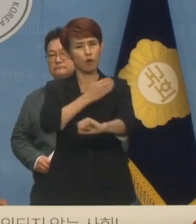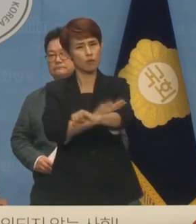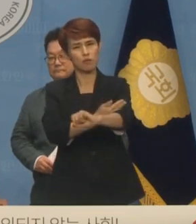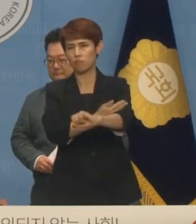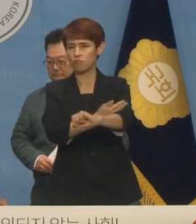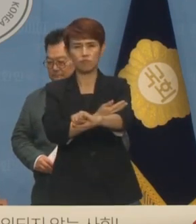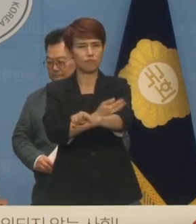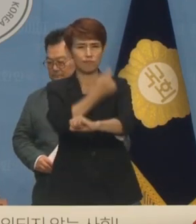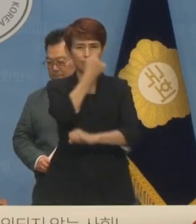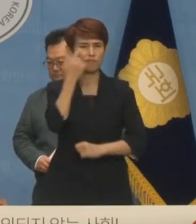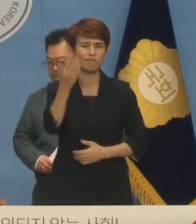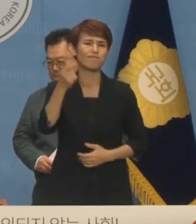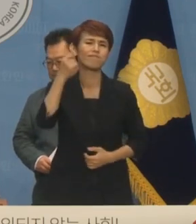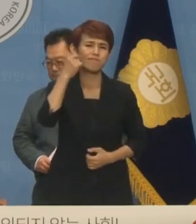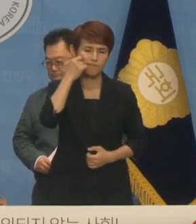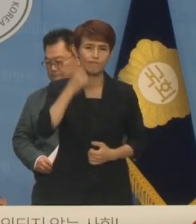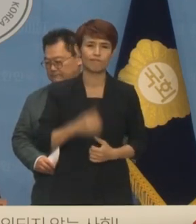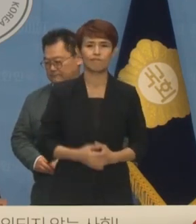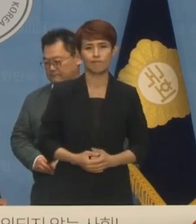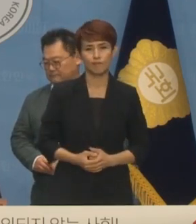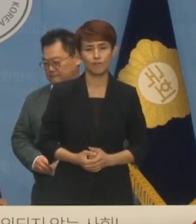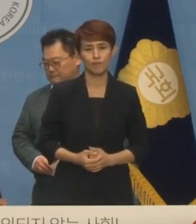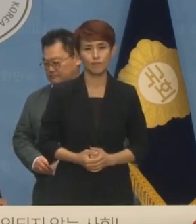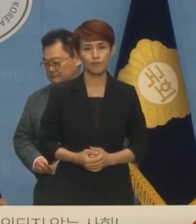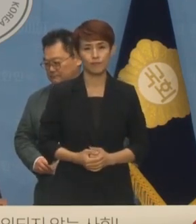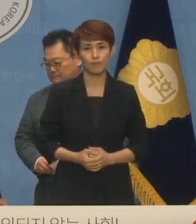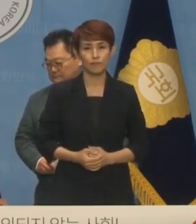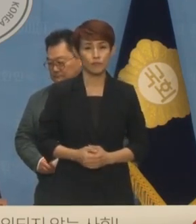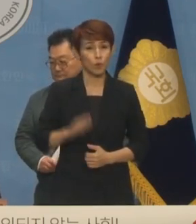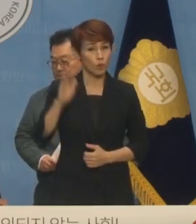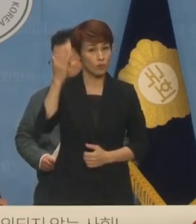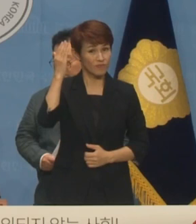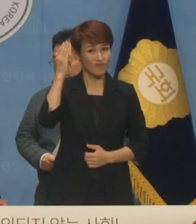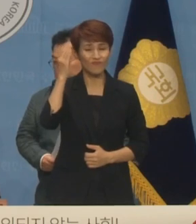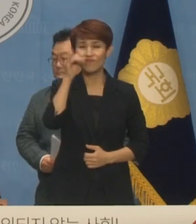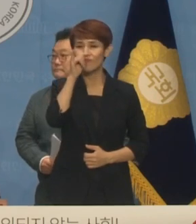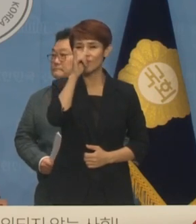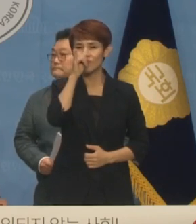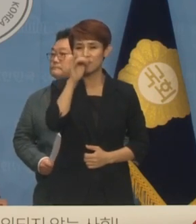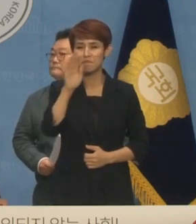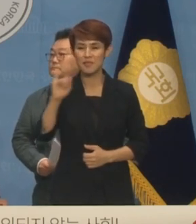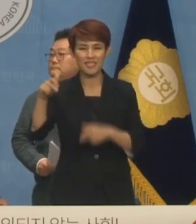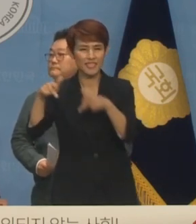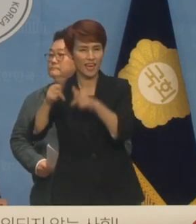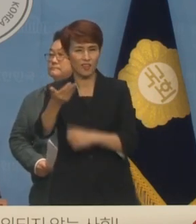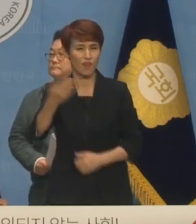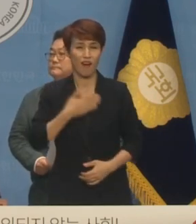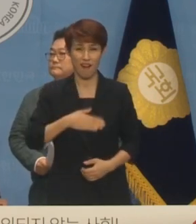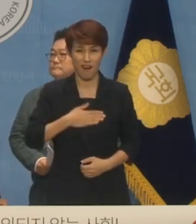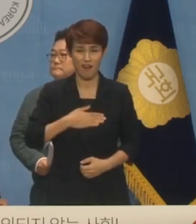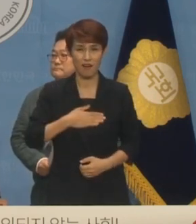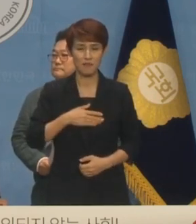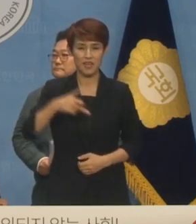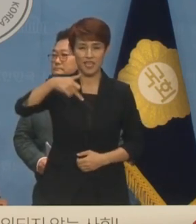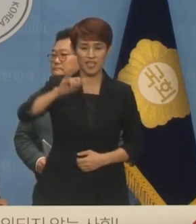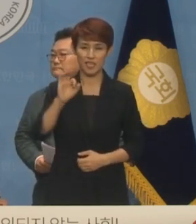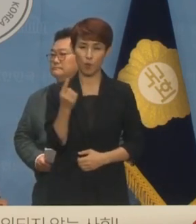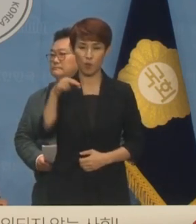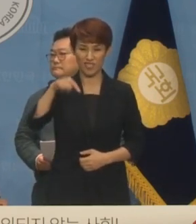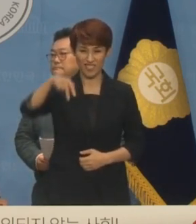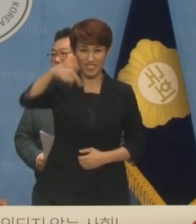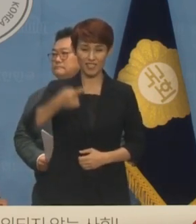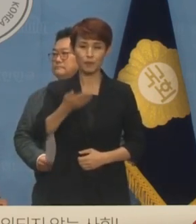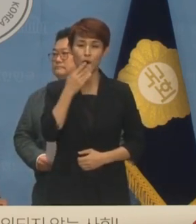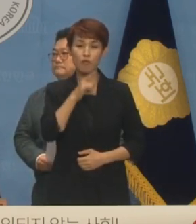충분히 보장할 수 없습니다. 최근 많이 보급되고 있는, 기자님도 잘 아시겠지만 키오스크가 그 좋은